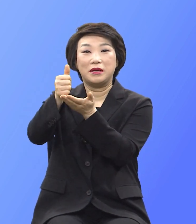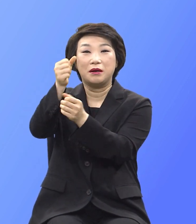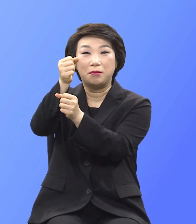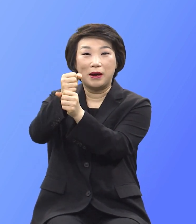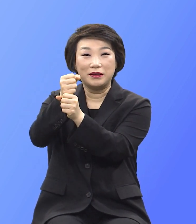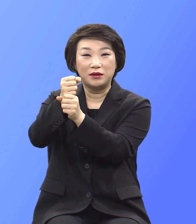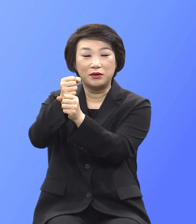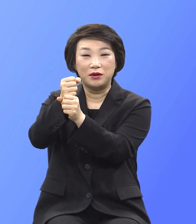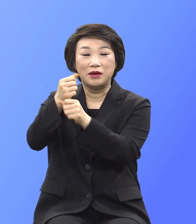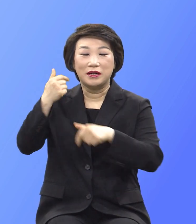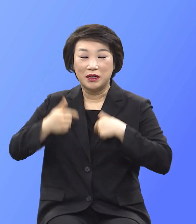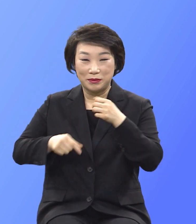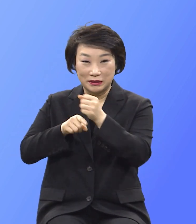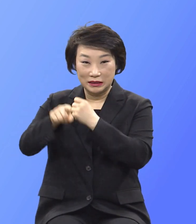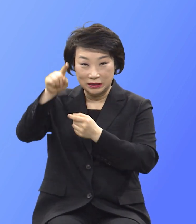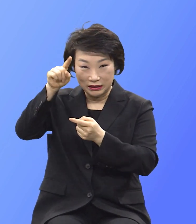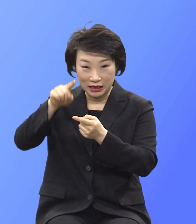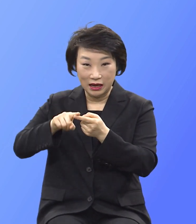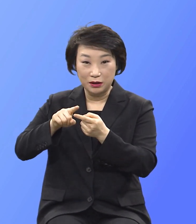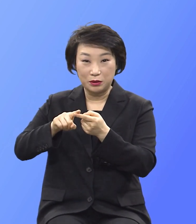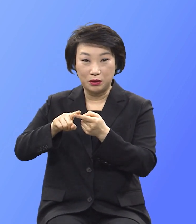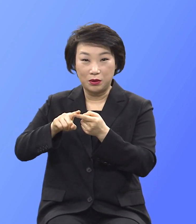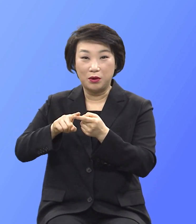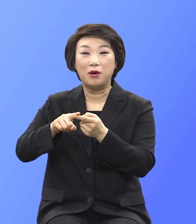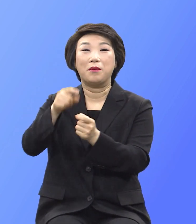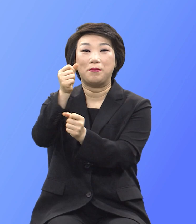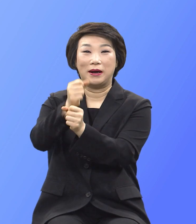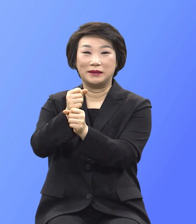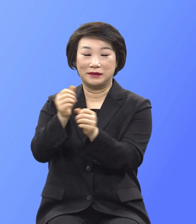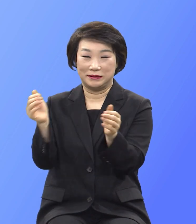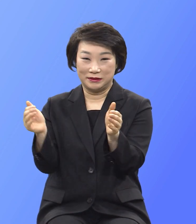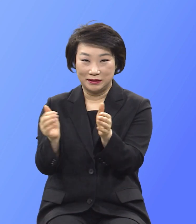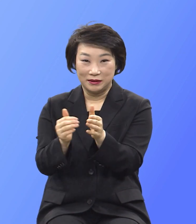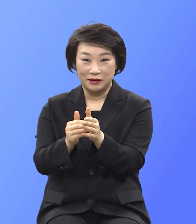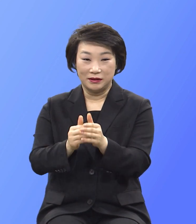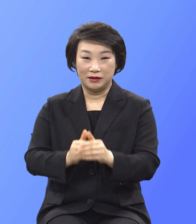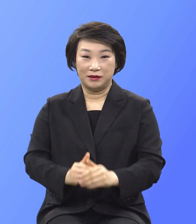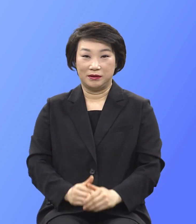하나님의 기쁘신 뜻대로 지으셨습니다.